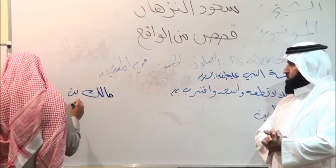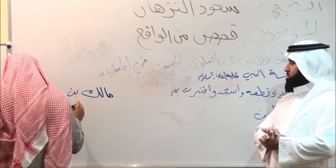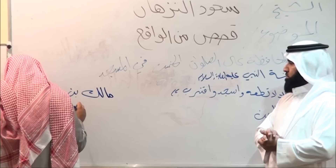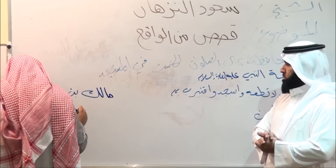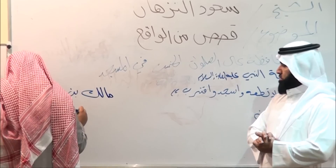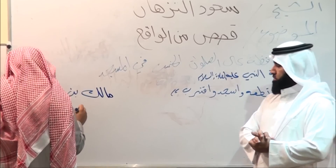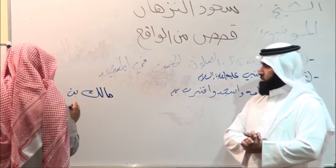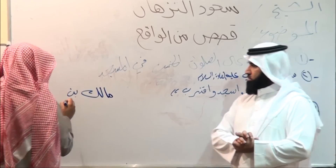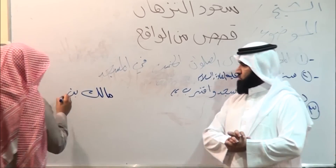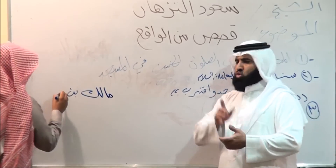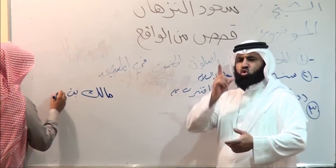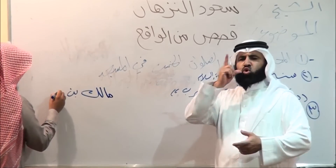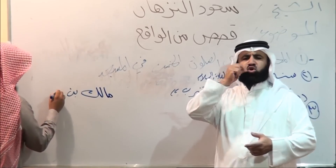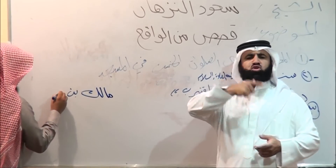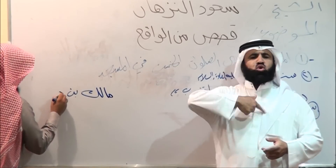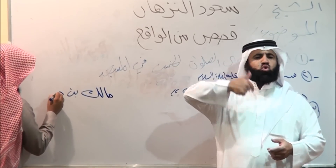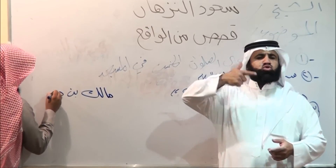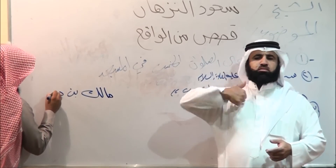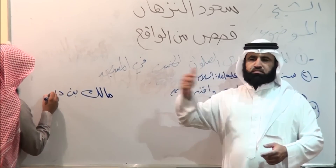لازم تكون أسنان